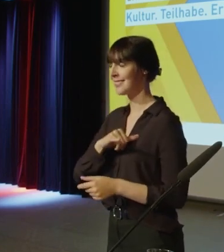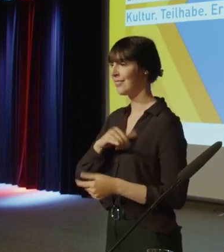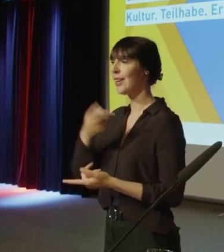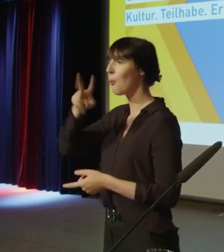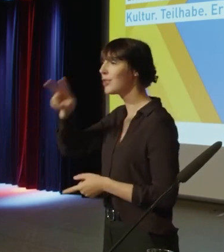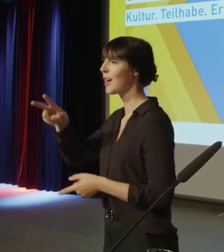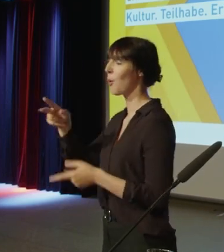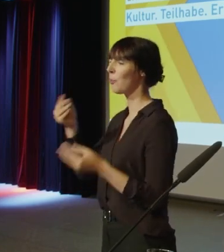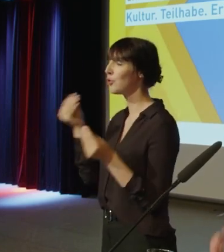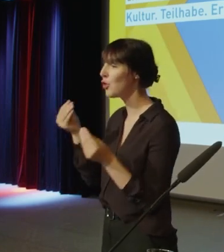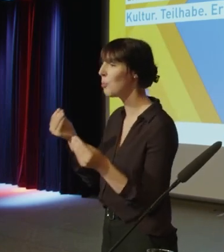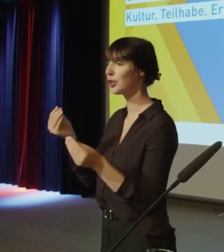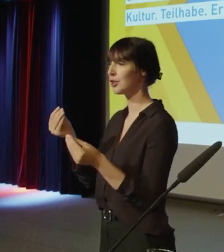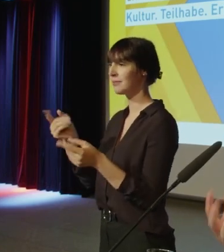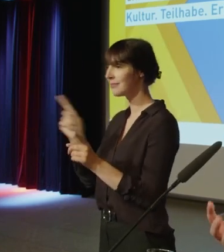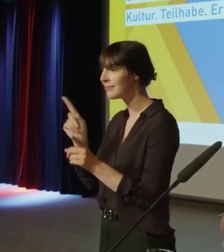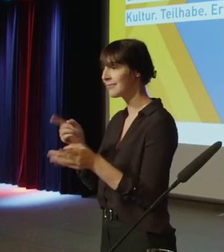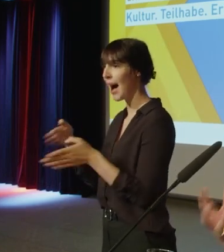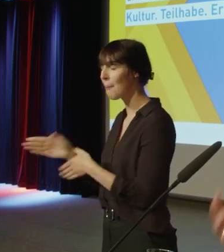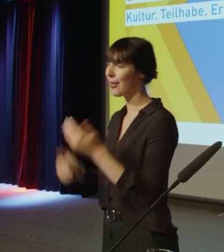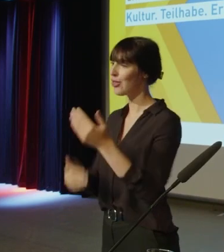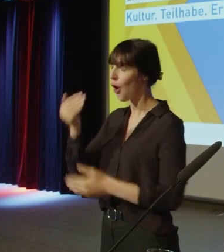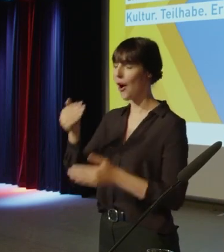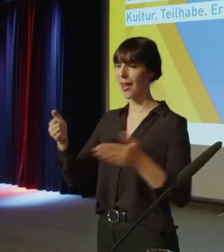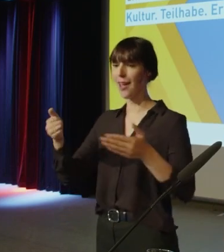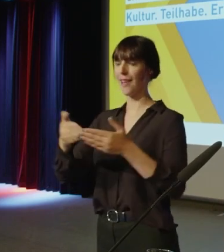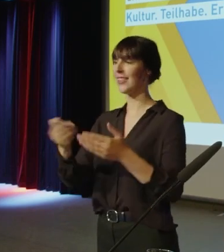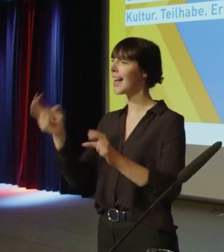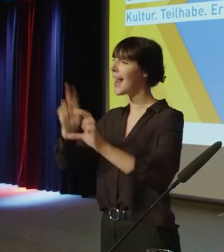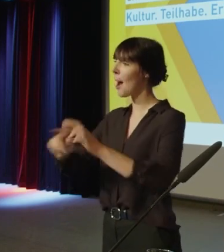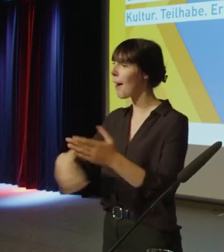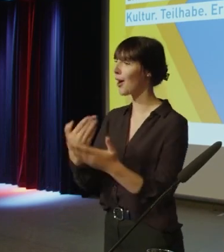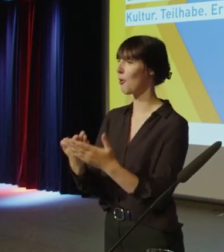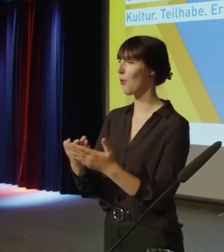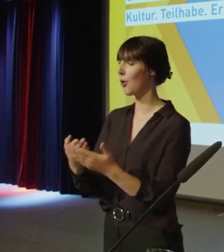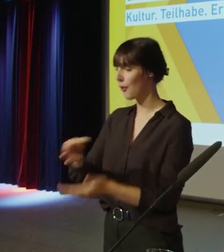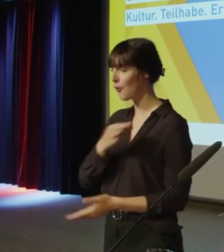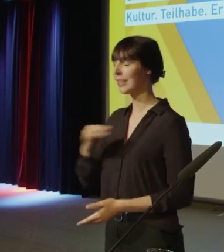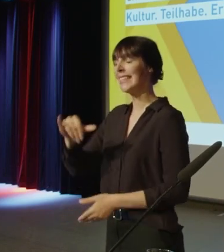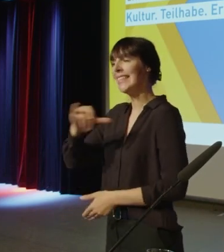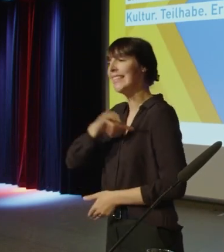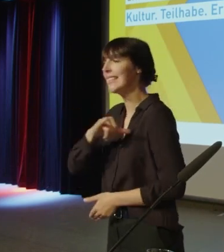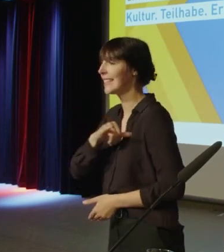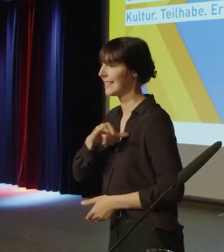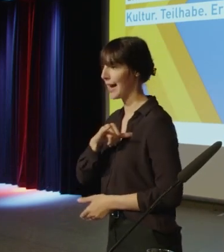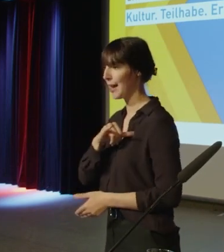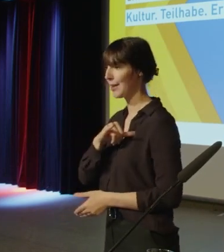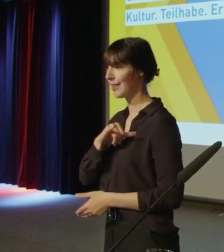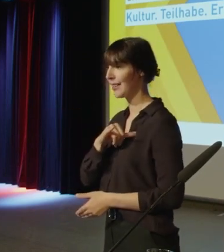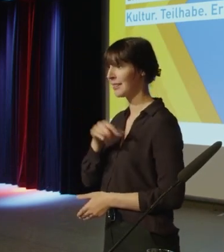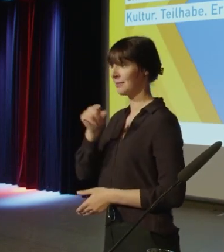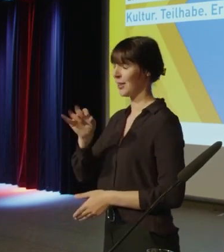gut kennt. Also dieses besondere Teilhabeangebot, das sich eigentlich an Menschen, im Wesentlichen an Menschen richtet, die mit